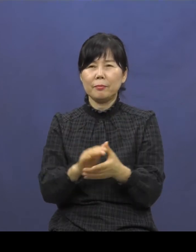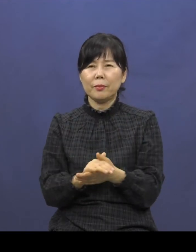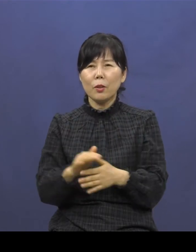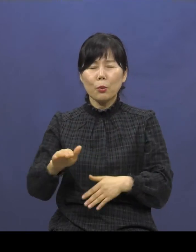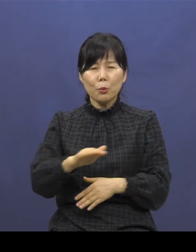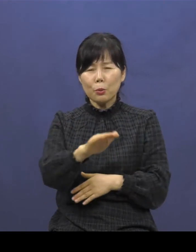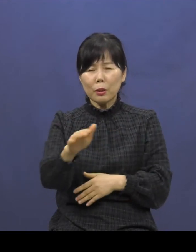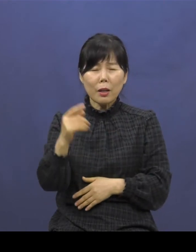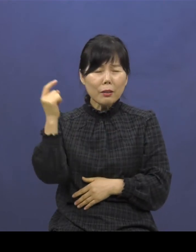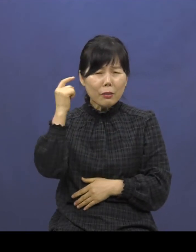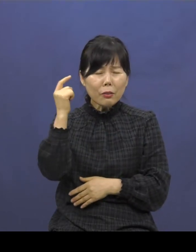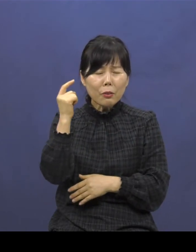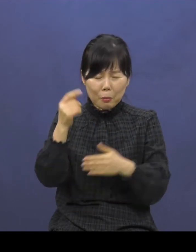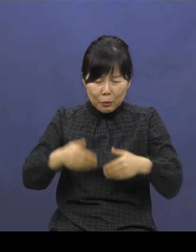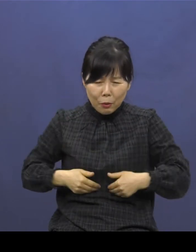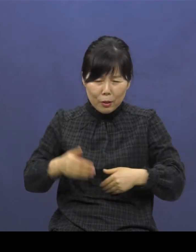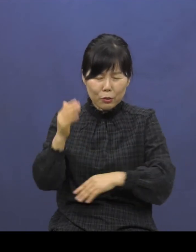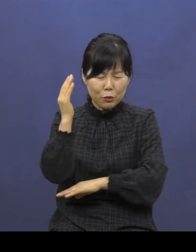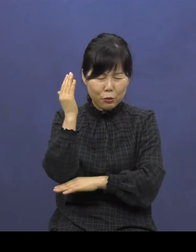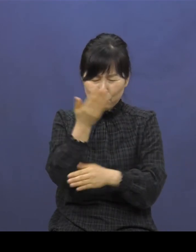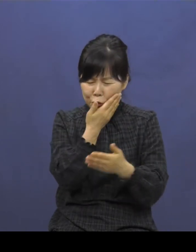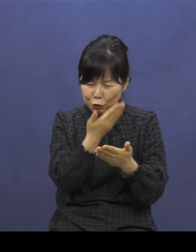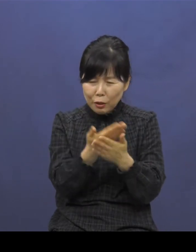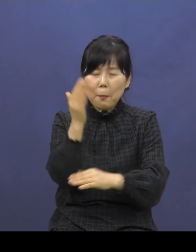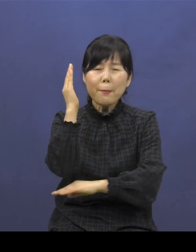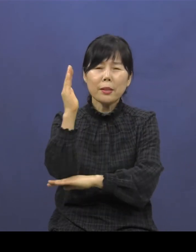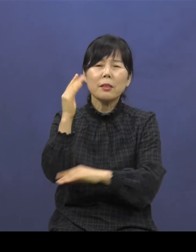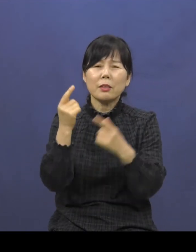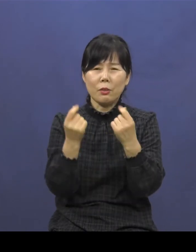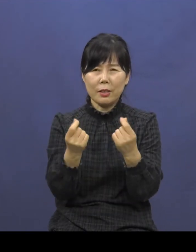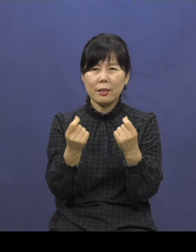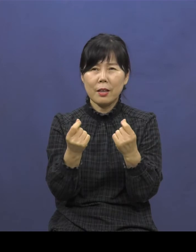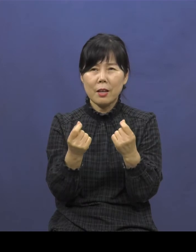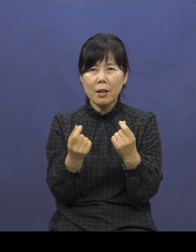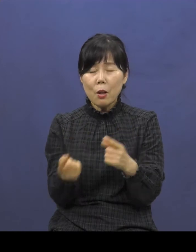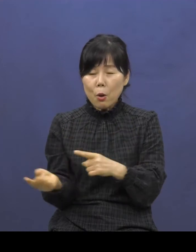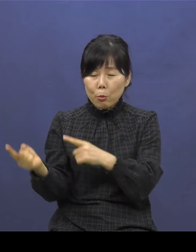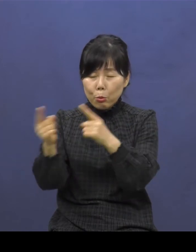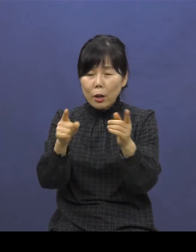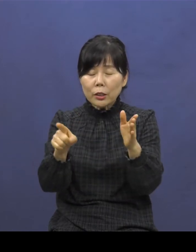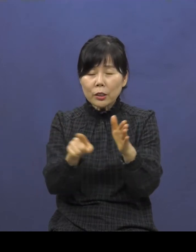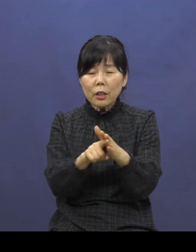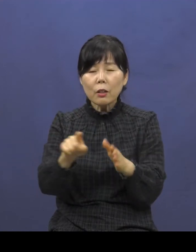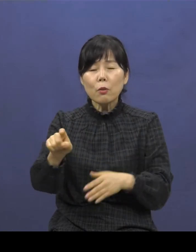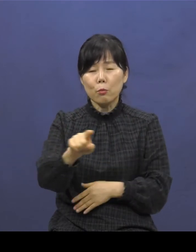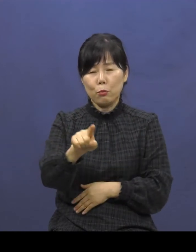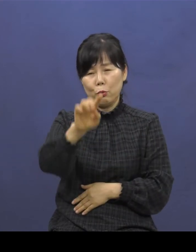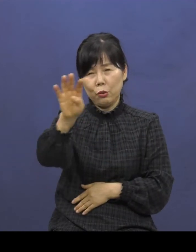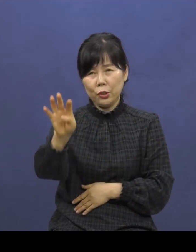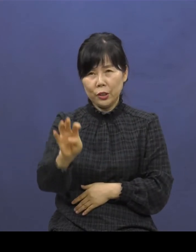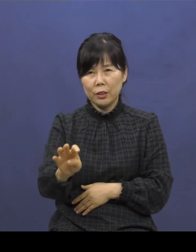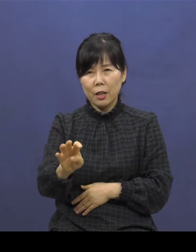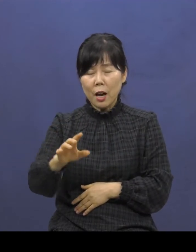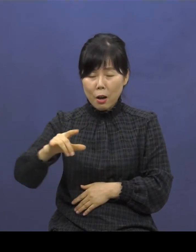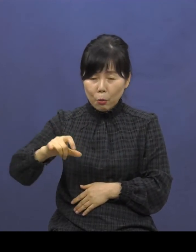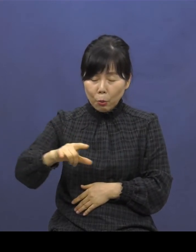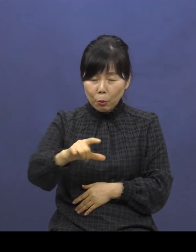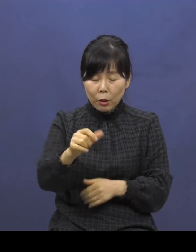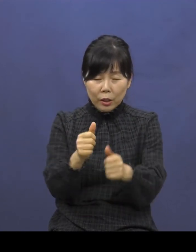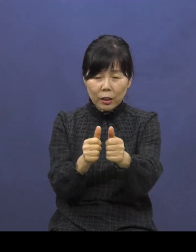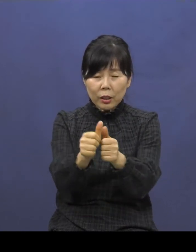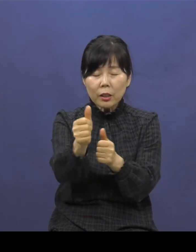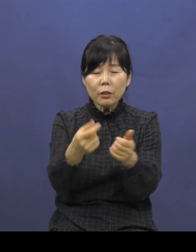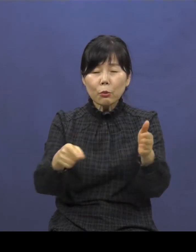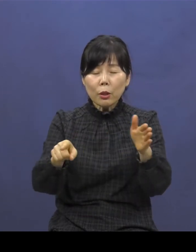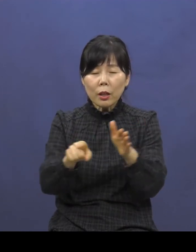정말 이것이 오늘 우리가 들어야 될 너무 중요한 메시지가 되죠. 자, 부활신앙, 그것은 무엇인가? 지금 우리가 이 상황을 이기기 위해서